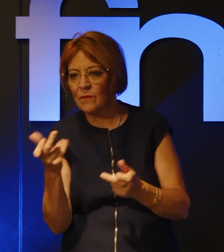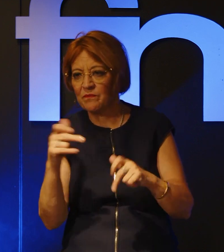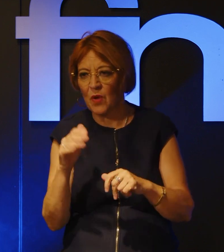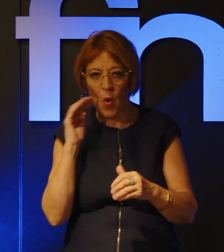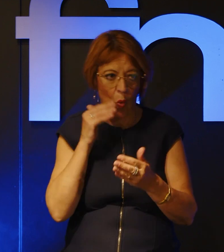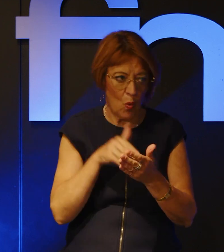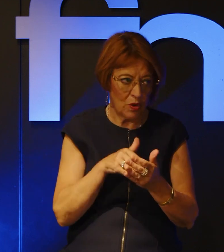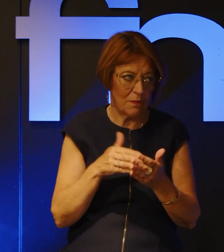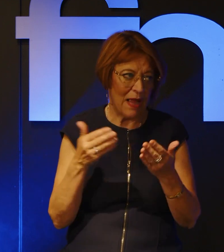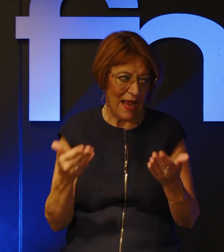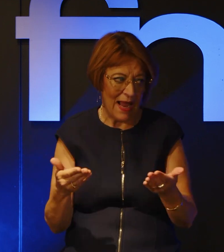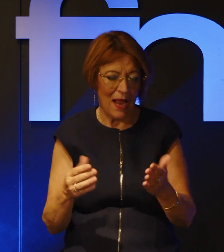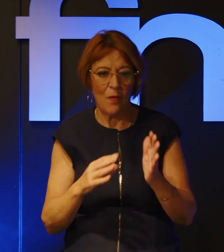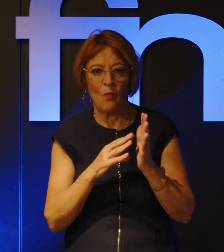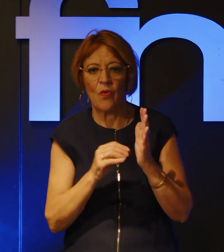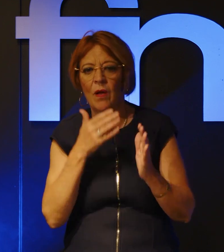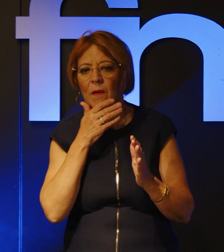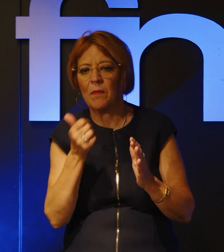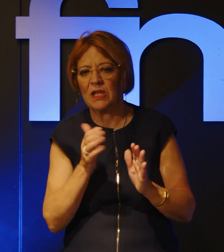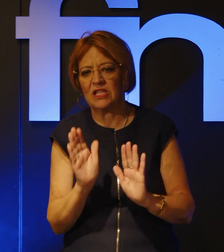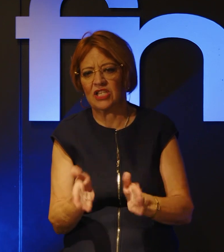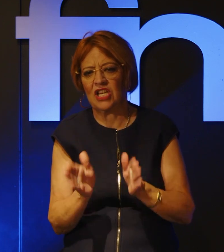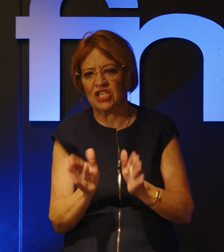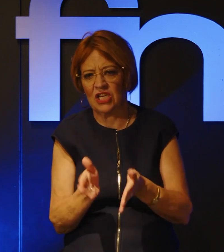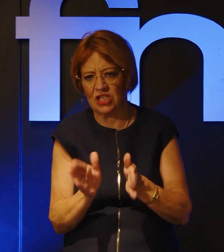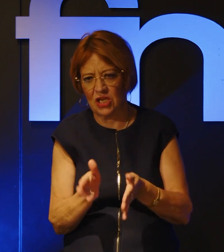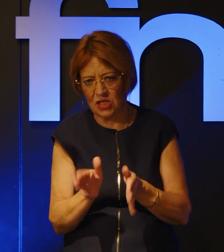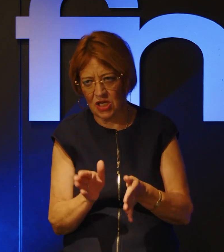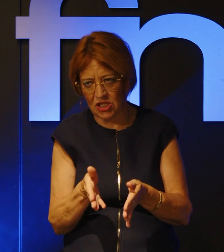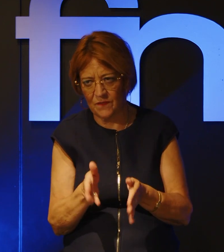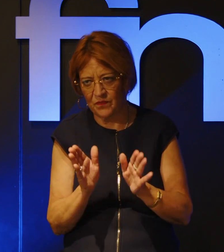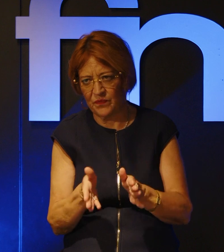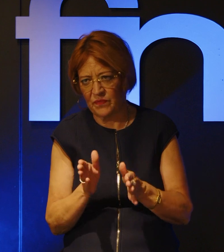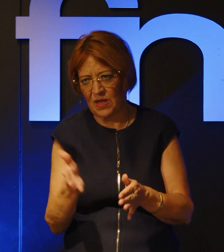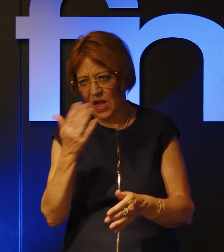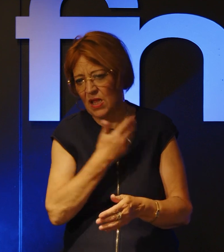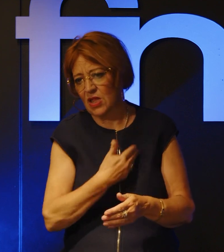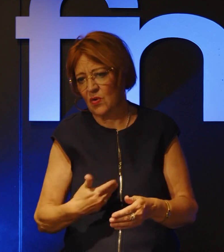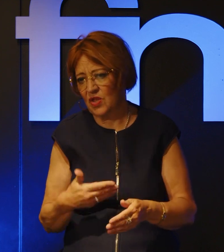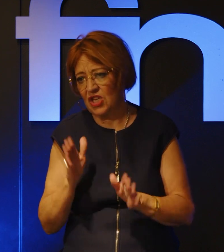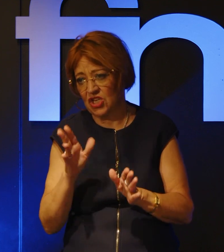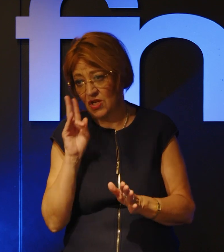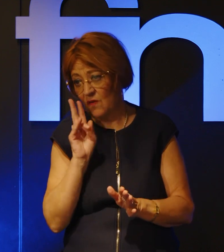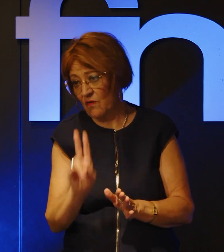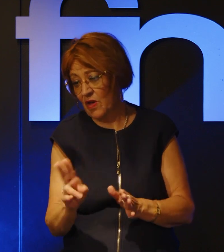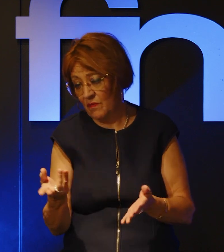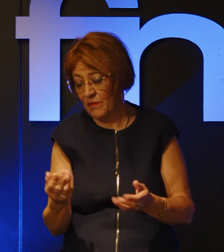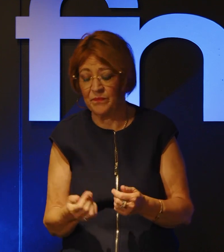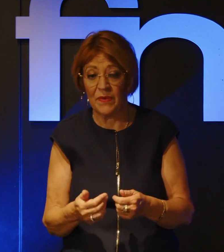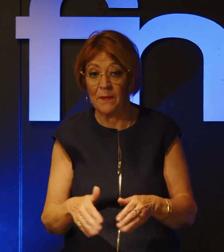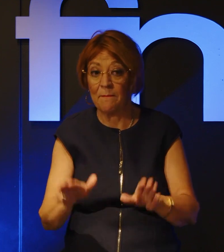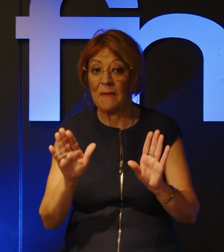anterior que é os padrões beles isso já vem eh já já vem da antiguidade como acabamos de de ver